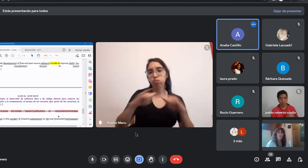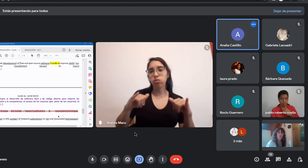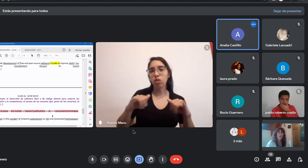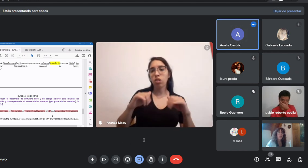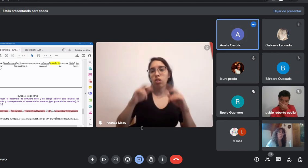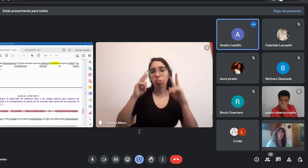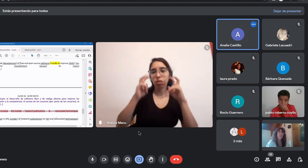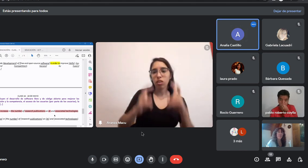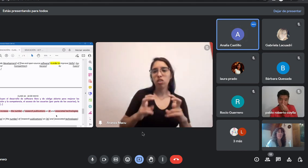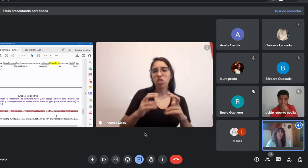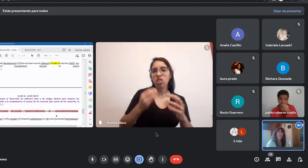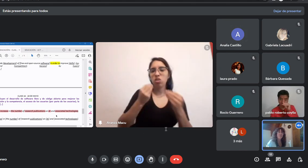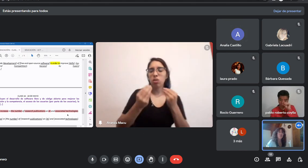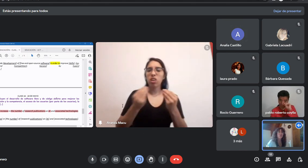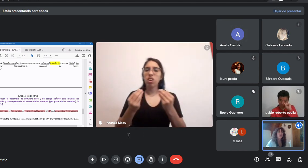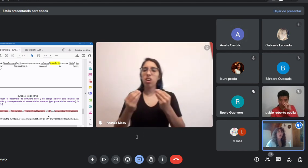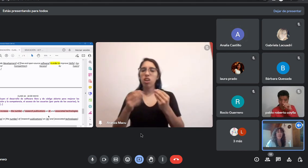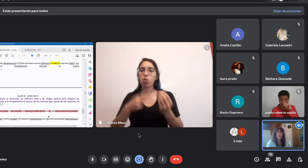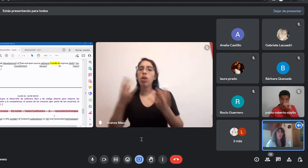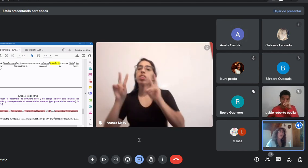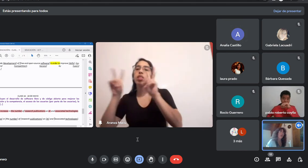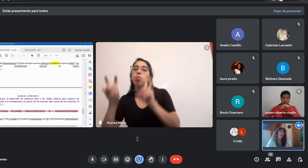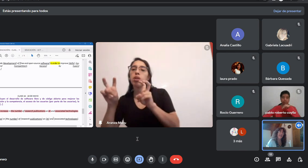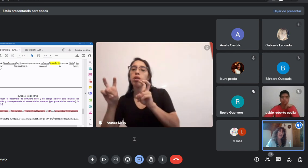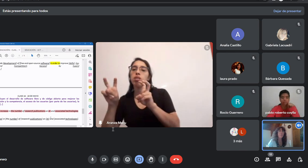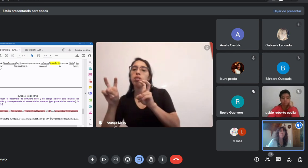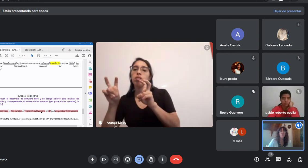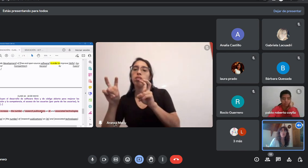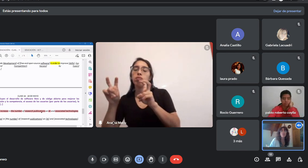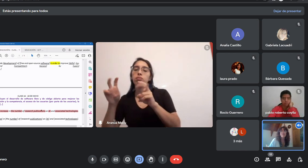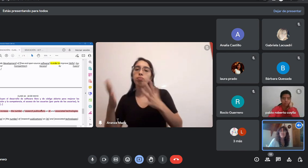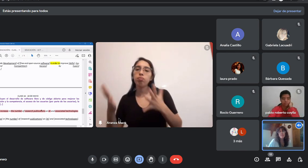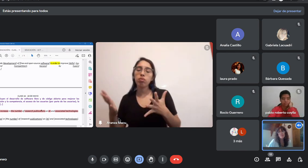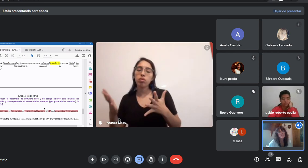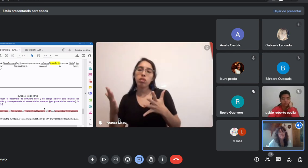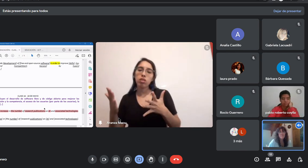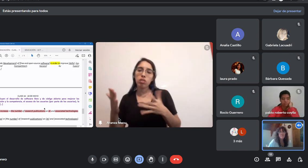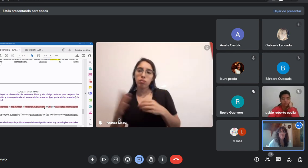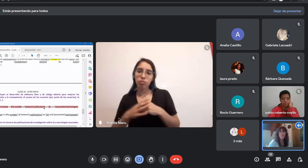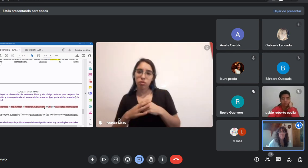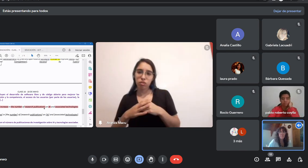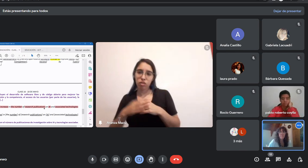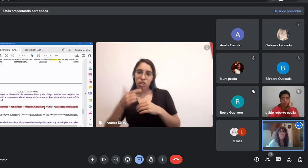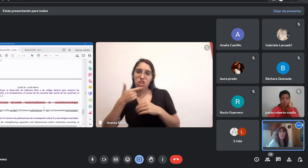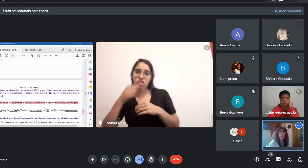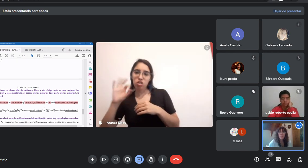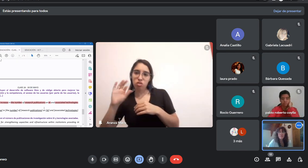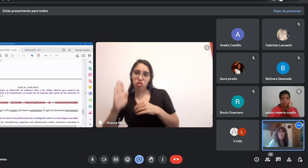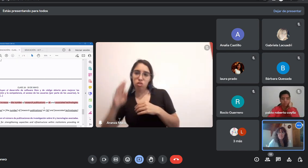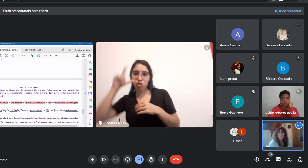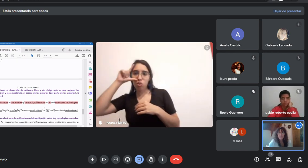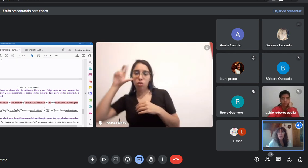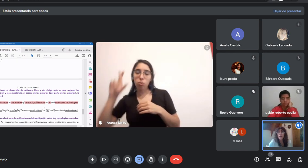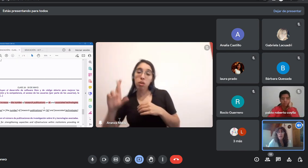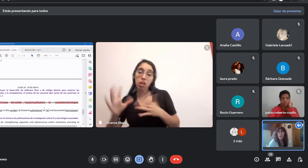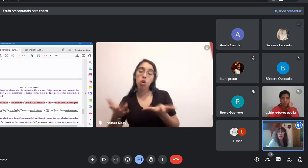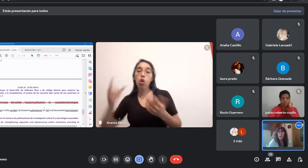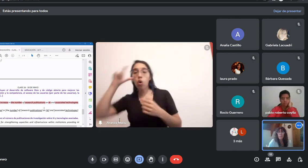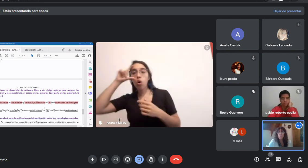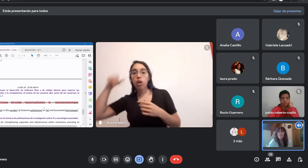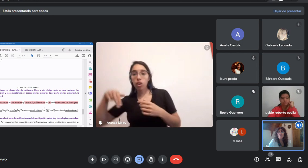O sea, no en inteligencia, sino sobre, bueno, en también podemos decir, sí, está bien.